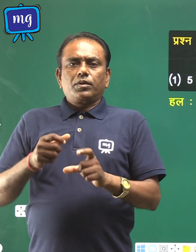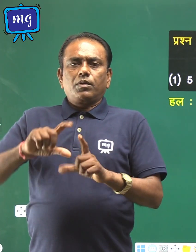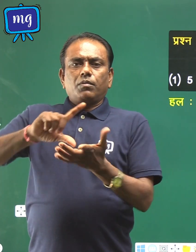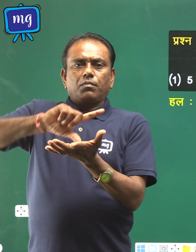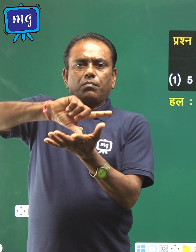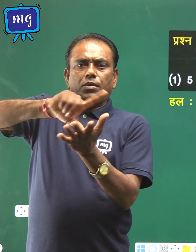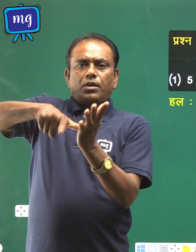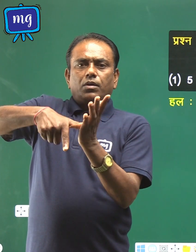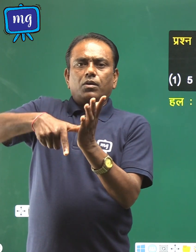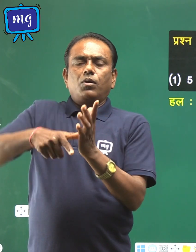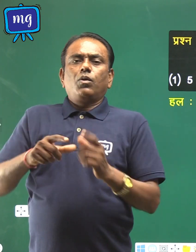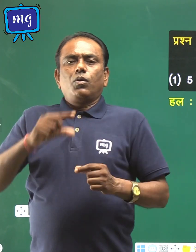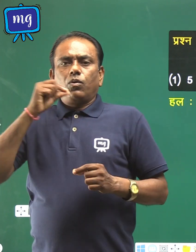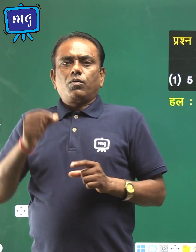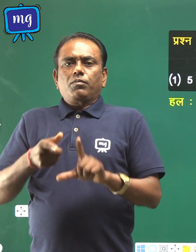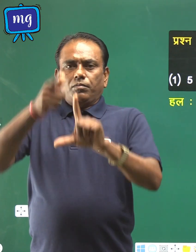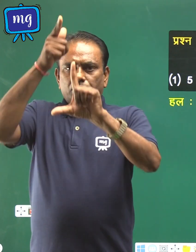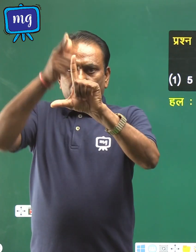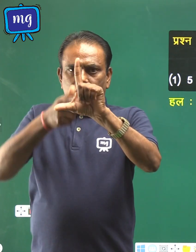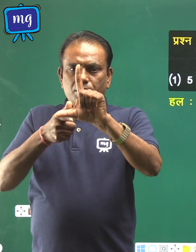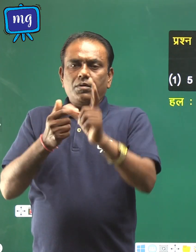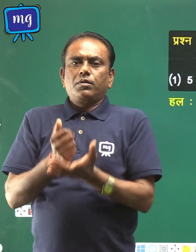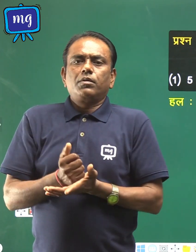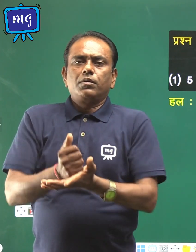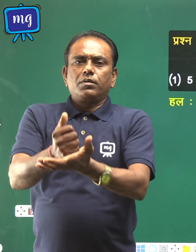प्रकार और स्केल की सहायता से।